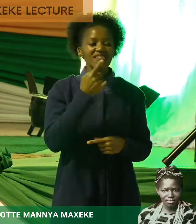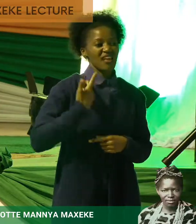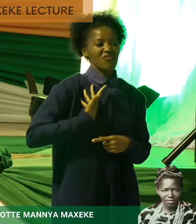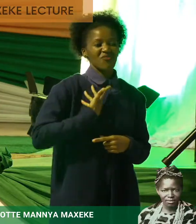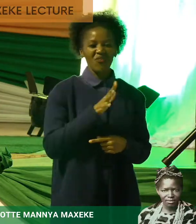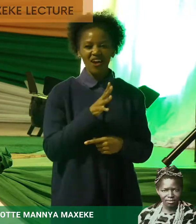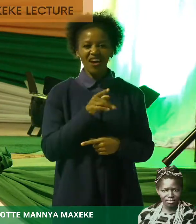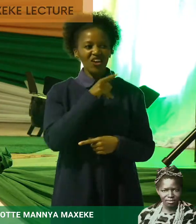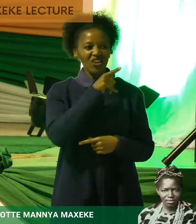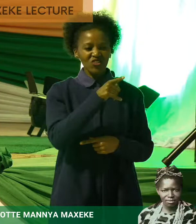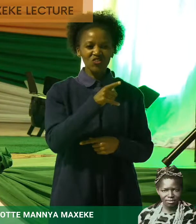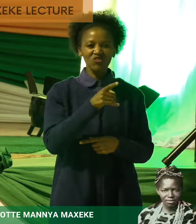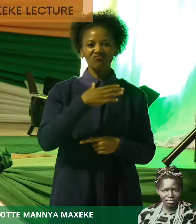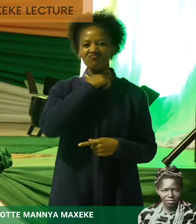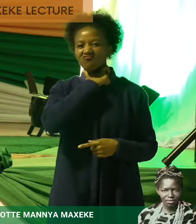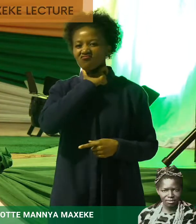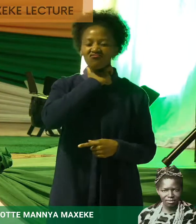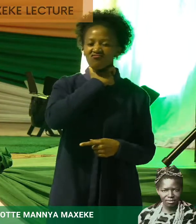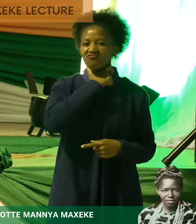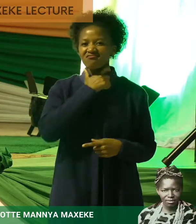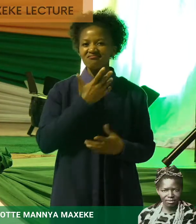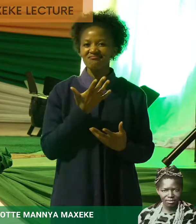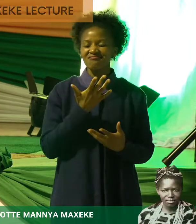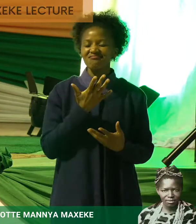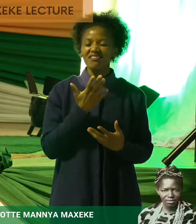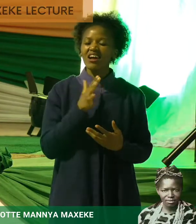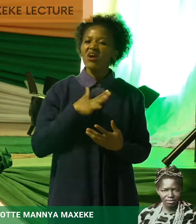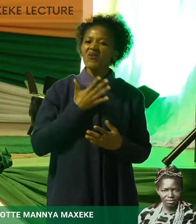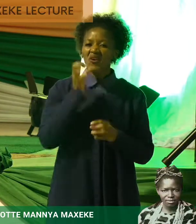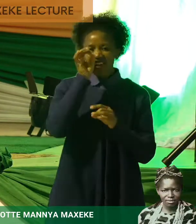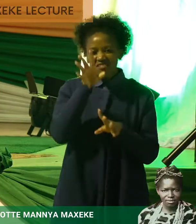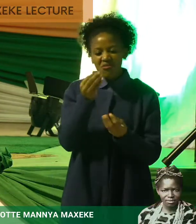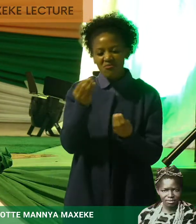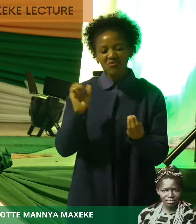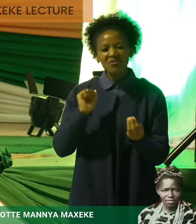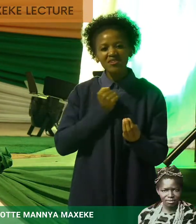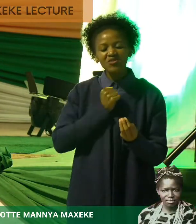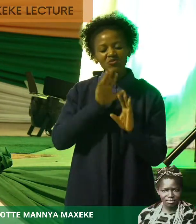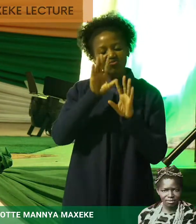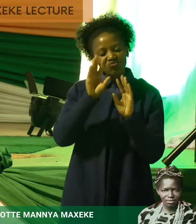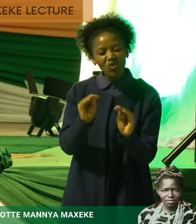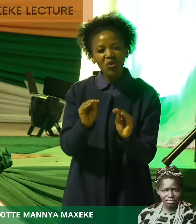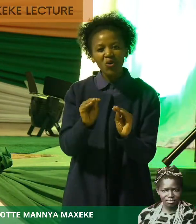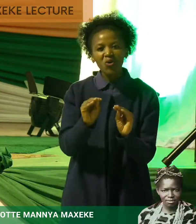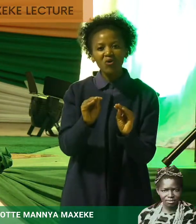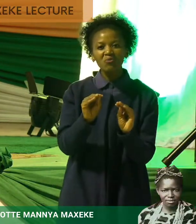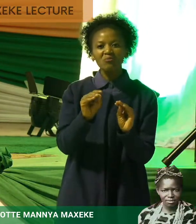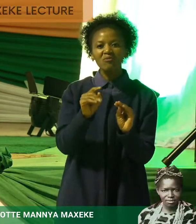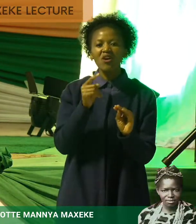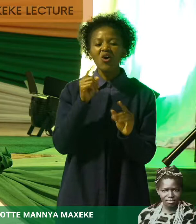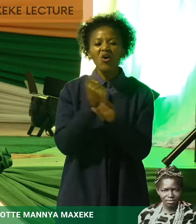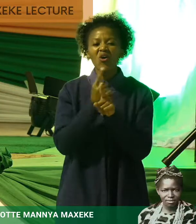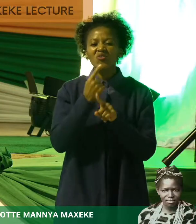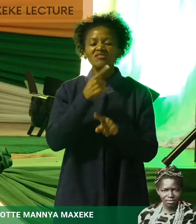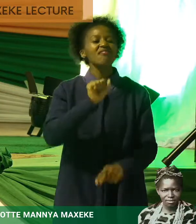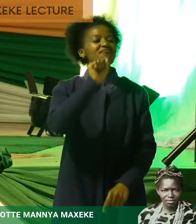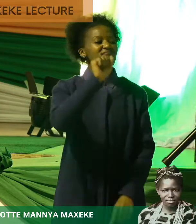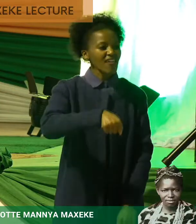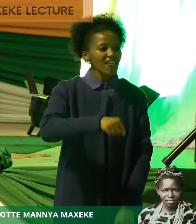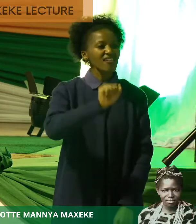umjijele umqala. Ndifuna ukuthi kuni bantwana bethu, kaniyiyekeni le nto yoba